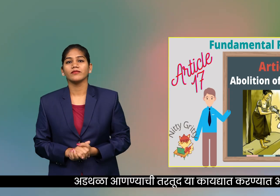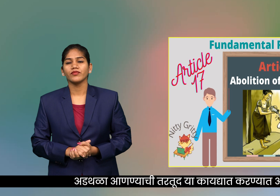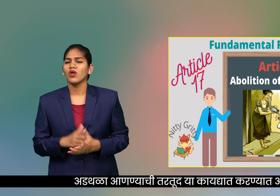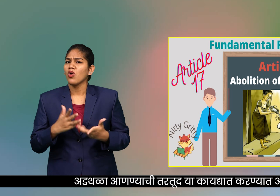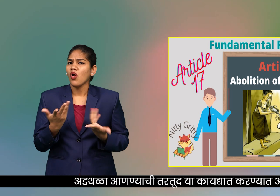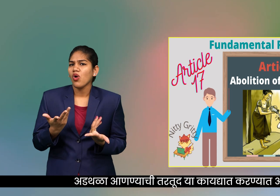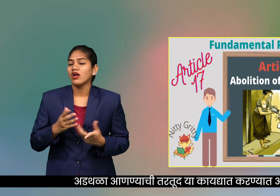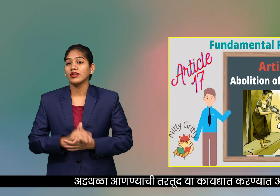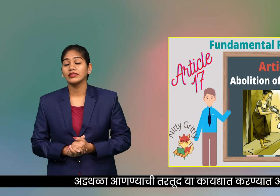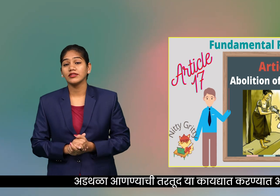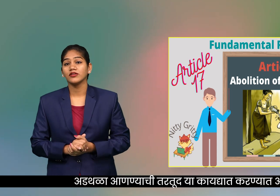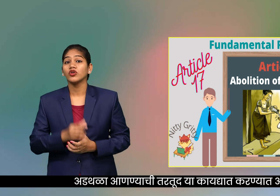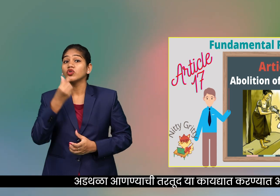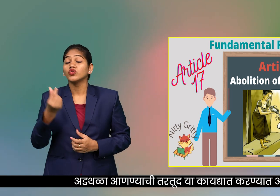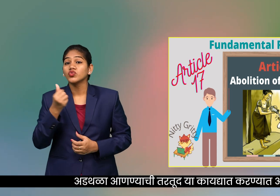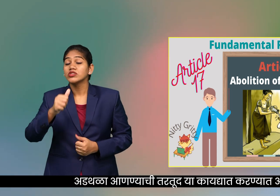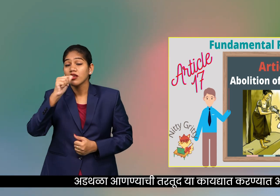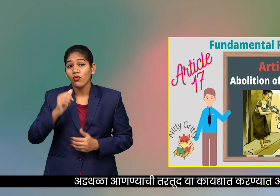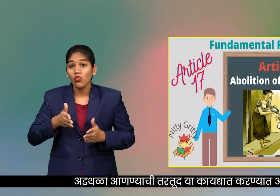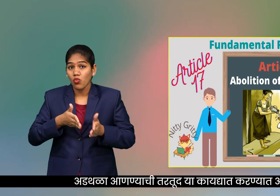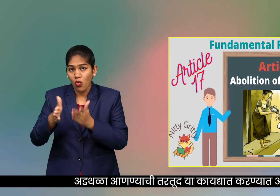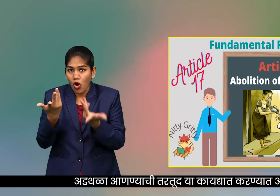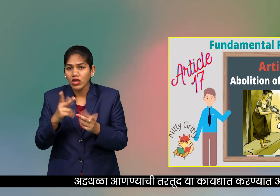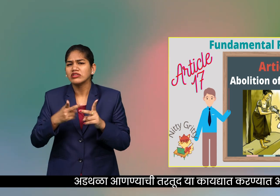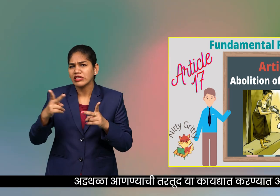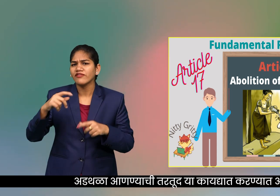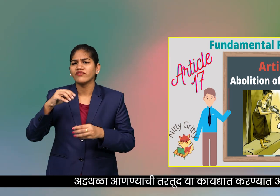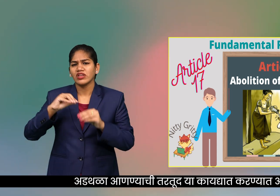अडथळा आणण्याची तरतूद या कायद्यात करण्यात आली आहे.